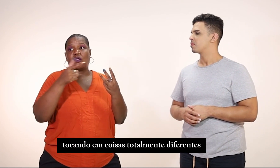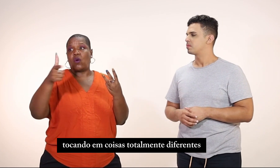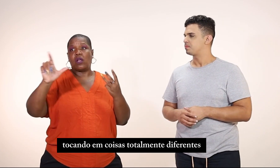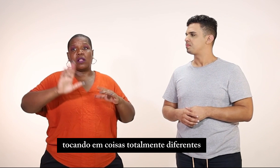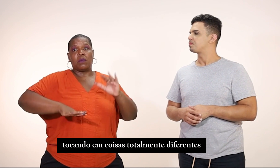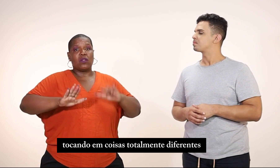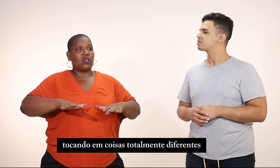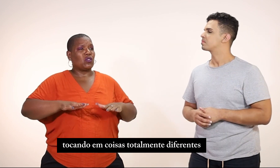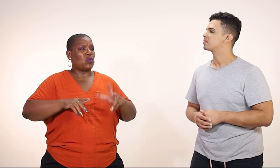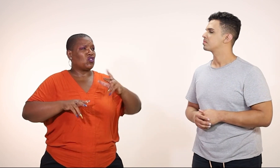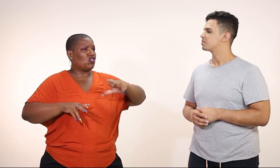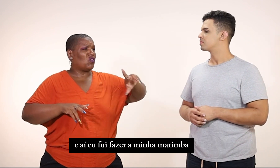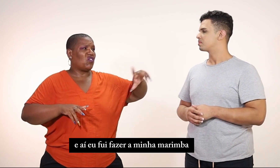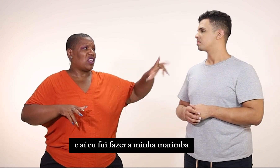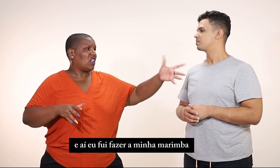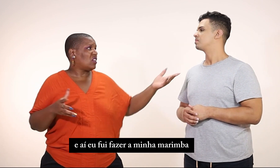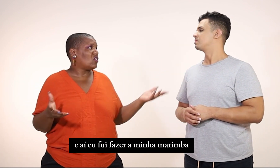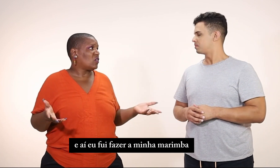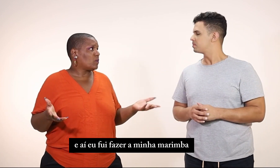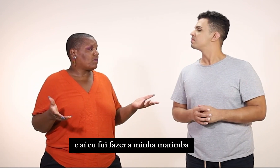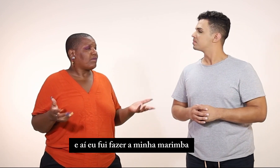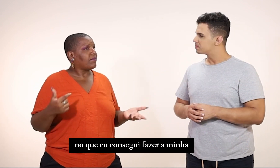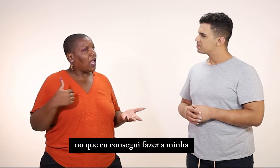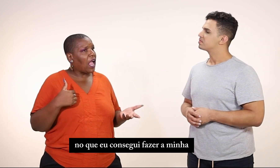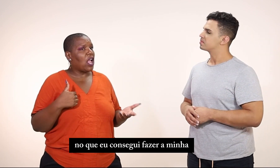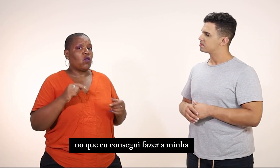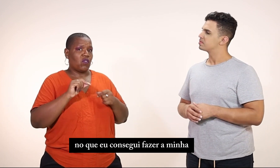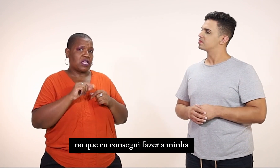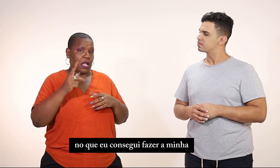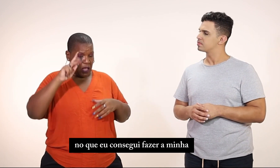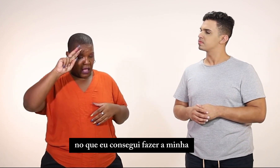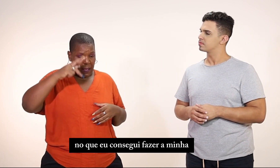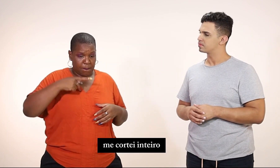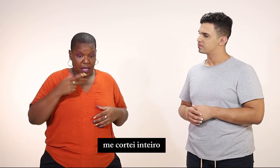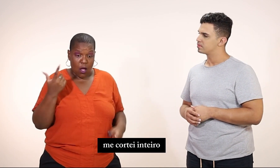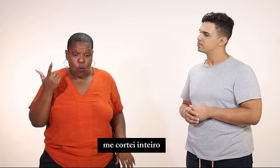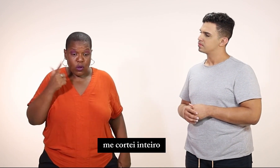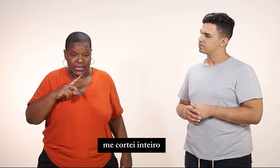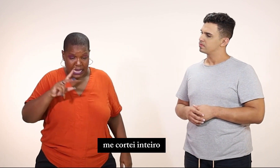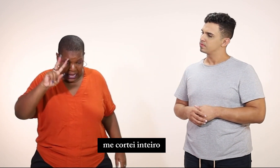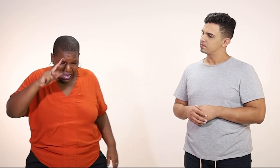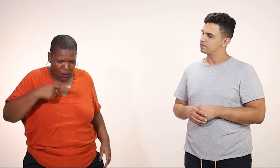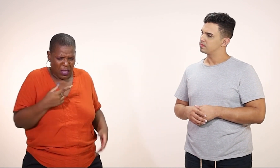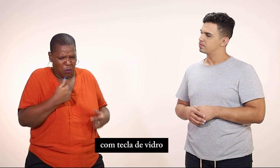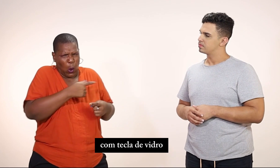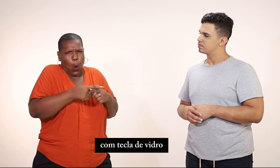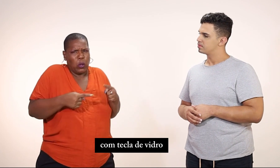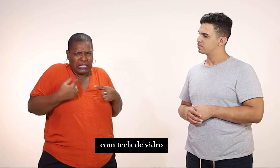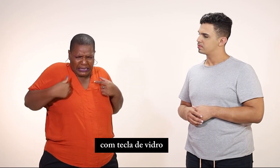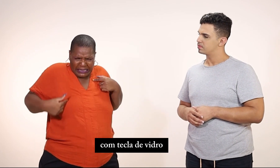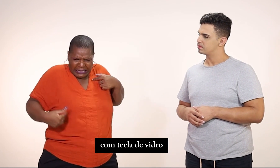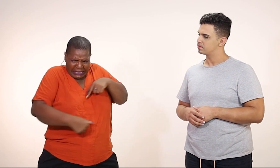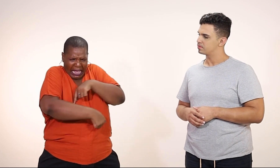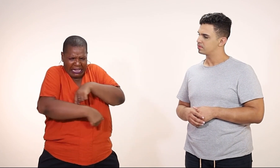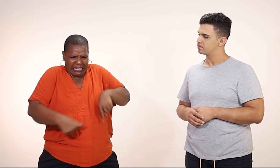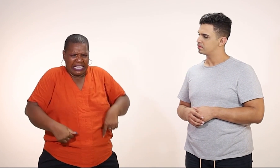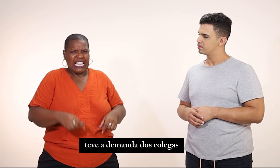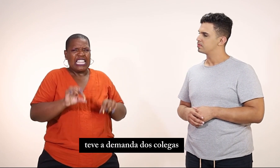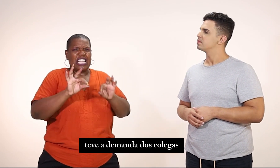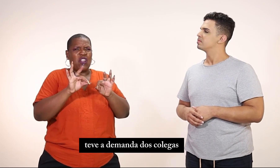totalmente diferentes. E aí eu fui fazer a minha marimba. No que eu consegui fazer a minha, me cortei inteiro com tecla de vidro, teve a demanda